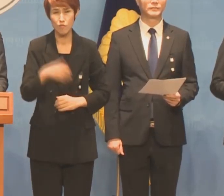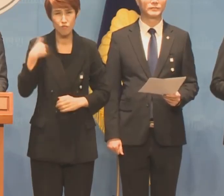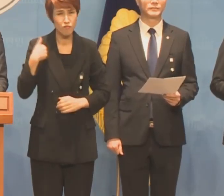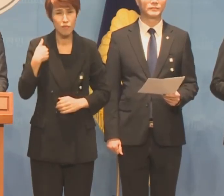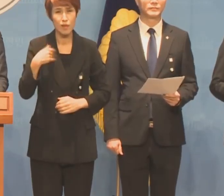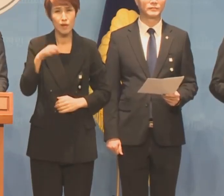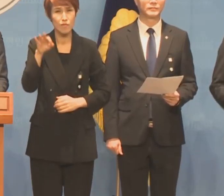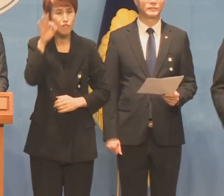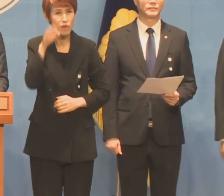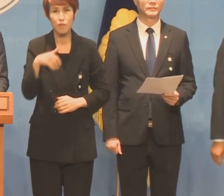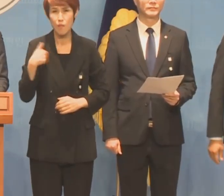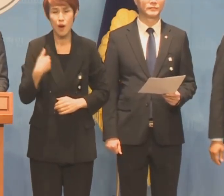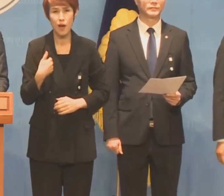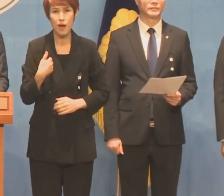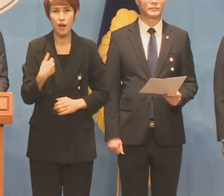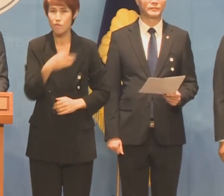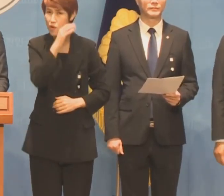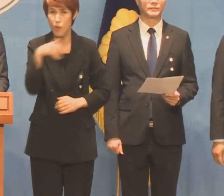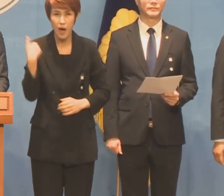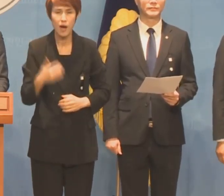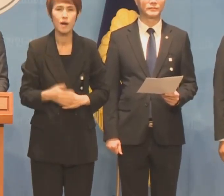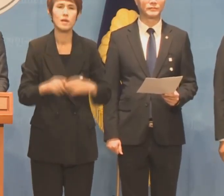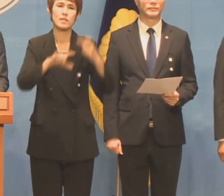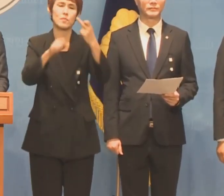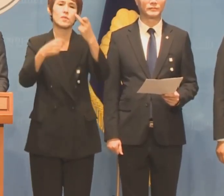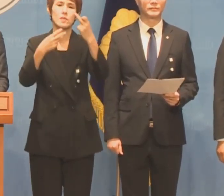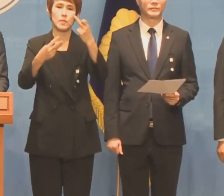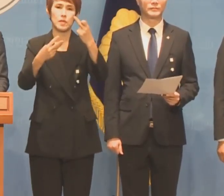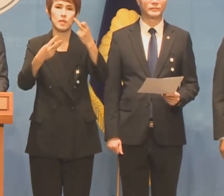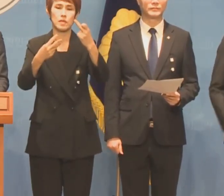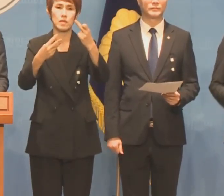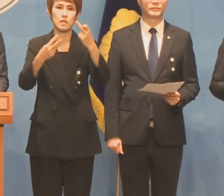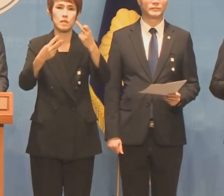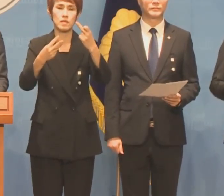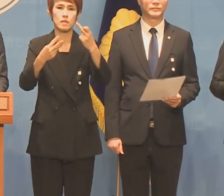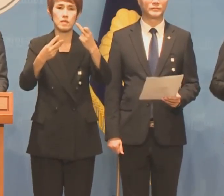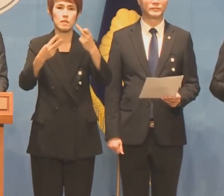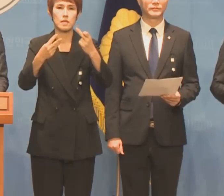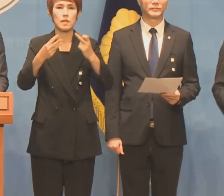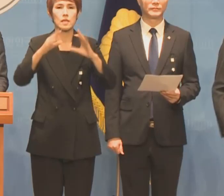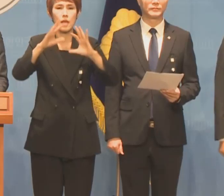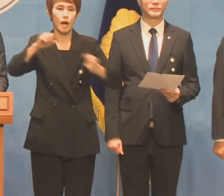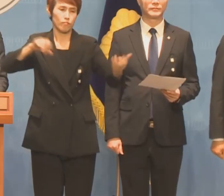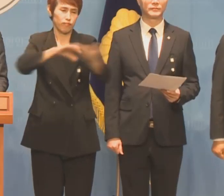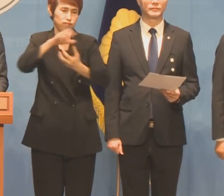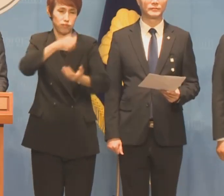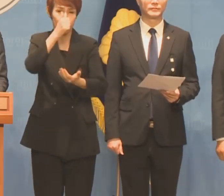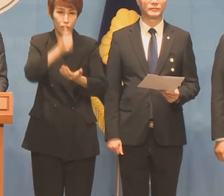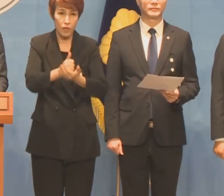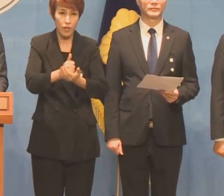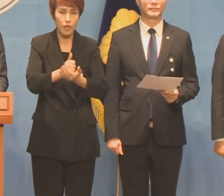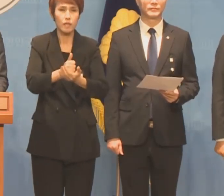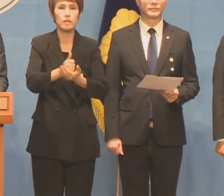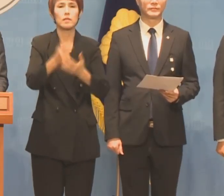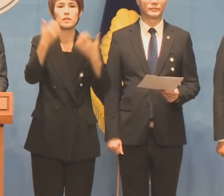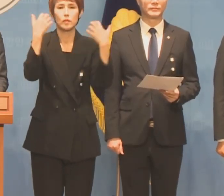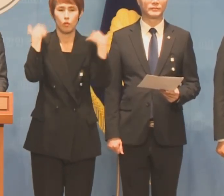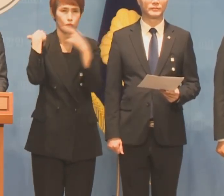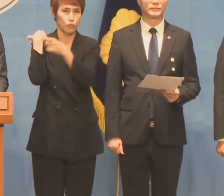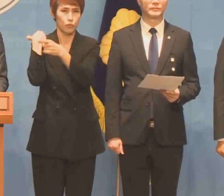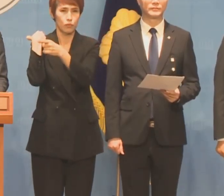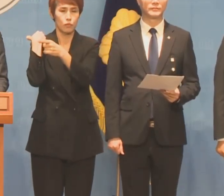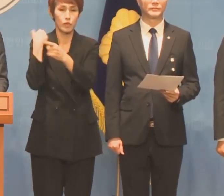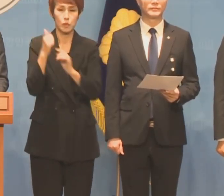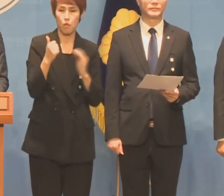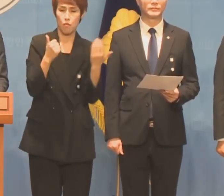지난 12월 3일 국민의 평온을 깨고 내란을 일으켜 반국가 범죄를 일으킨 정부와 이를